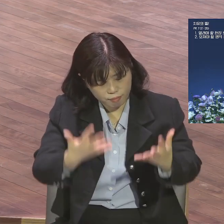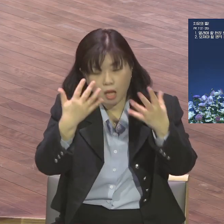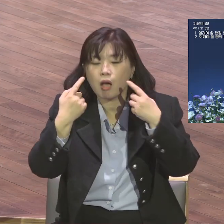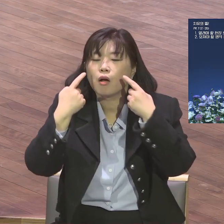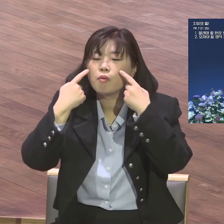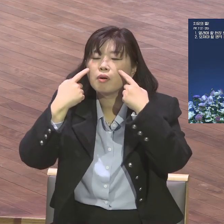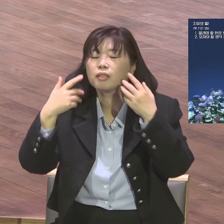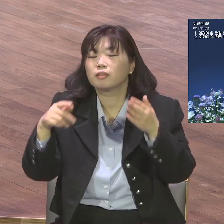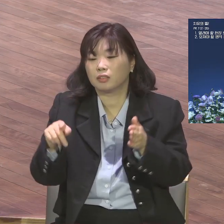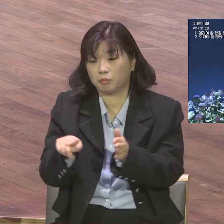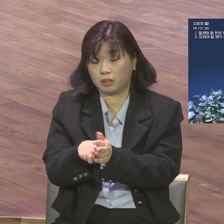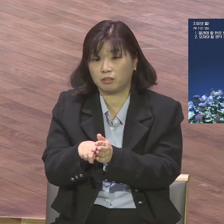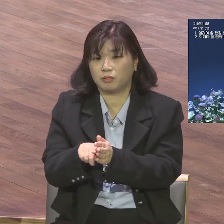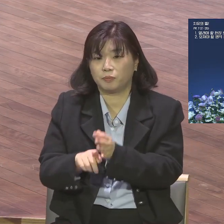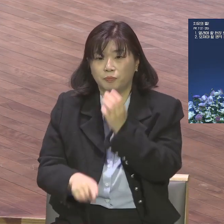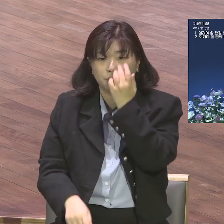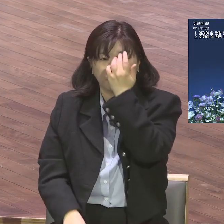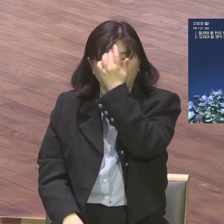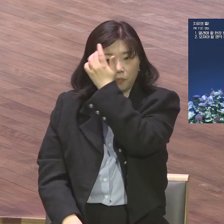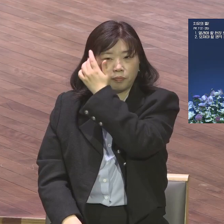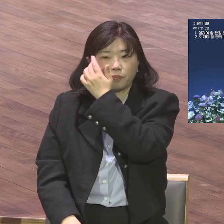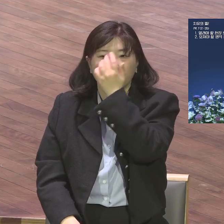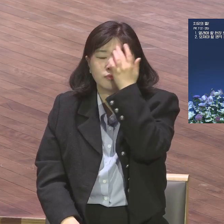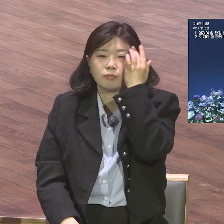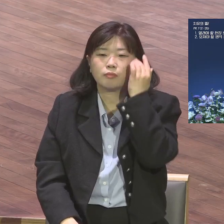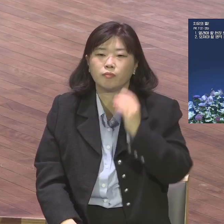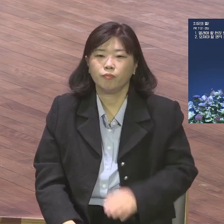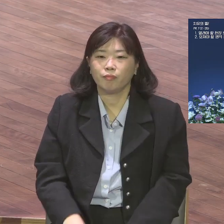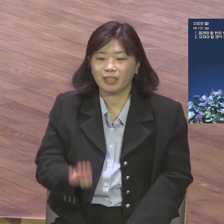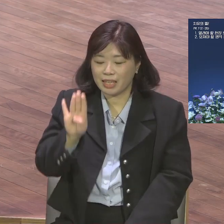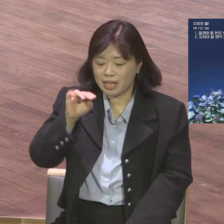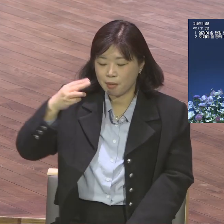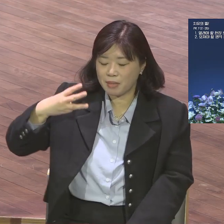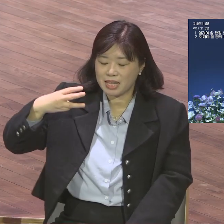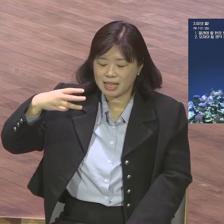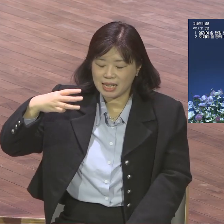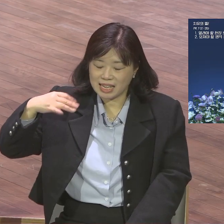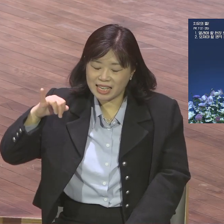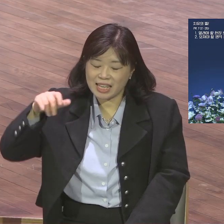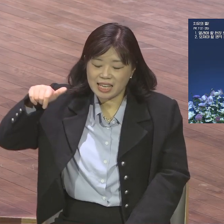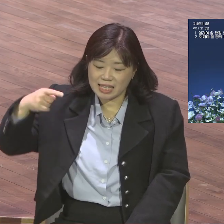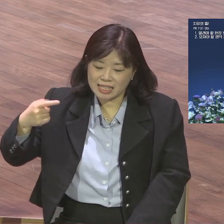제일 중요한 메시지. 왜 빌리그라미 그렇게 하더라. 영접 메시지 한 거예요. 여기 와서.